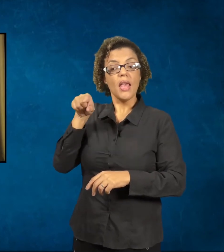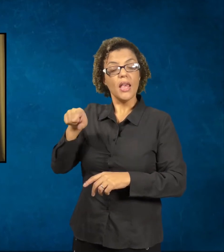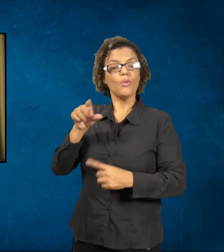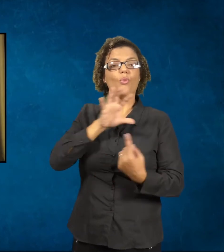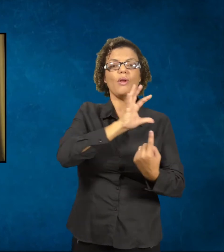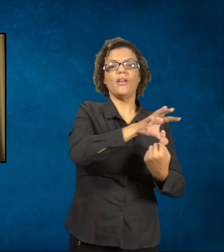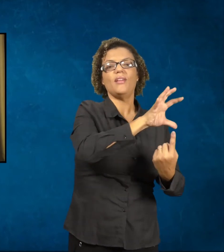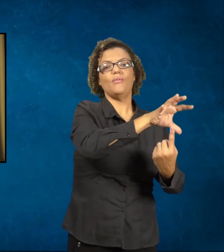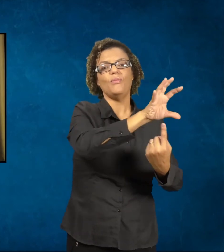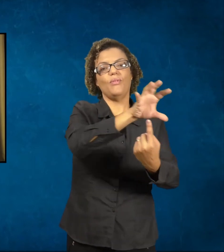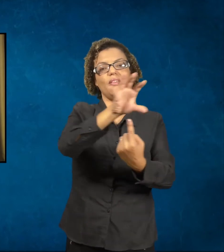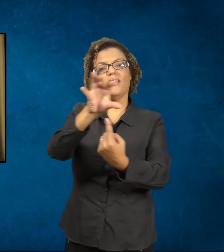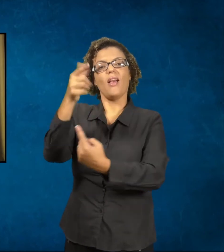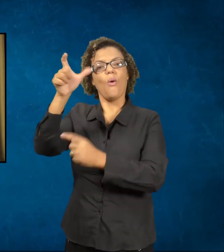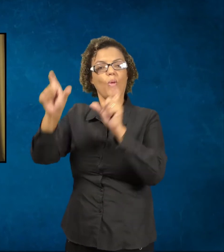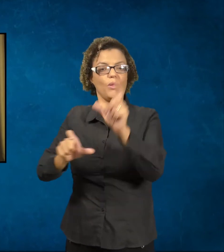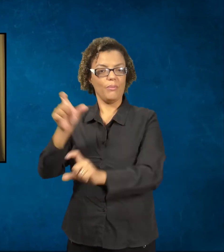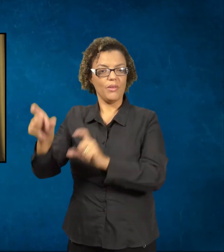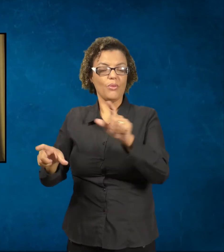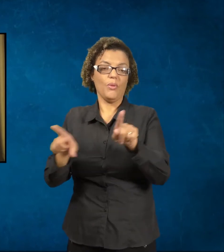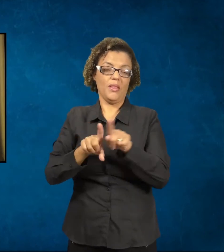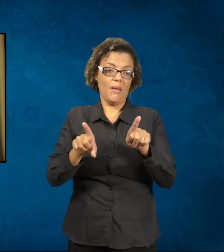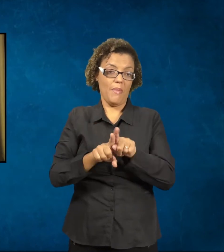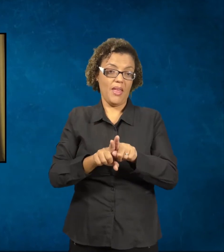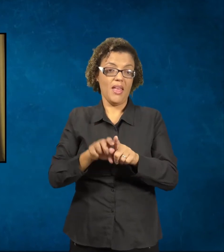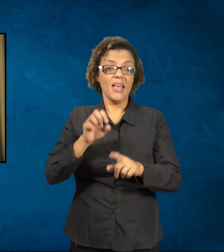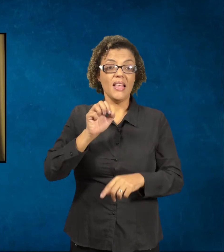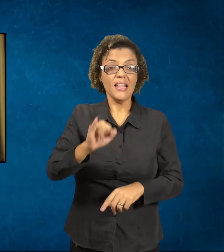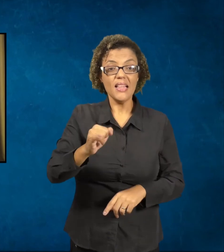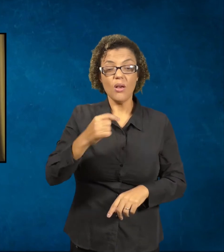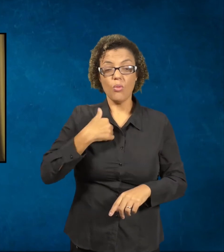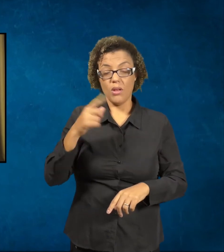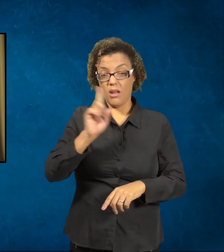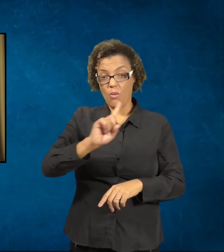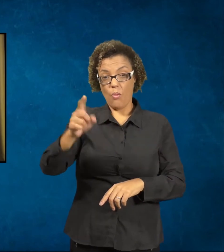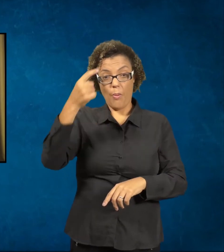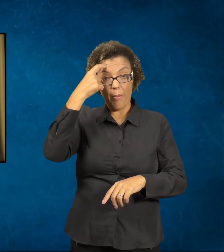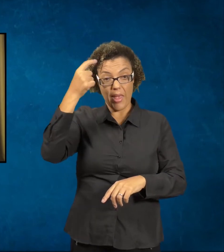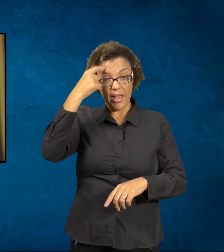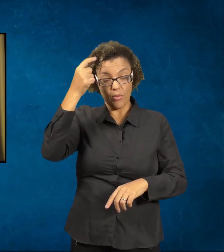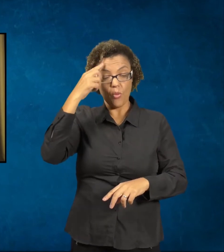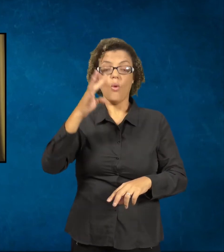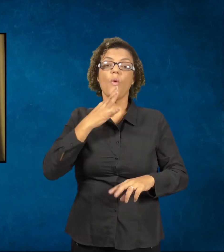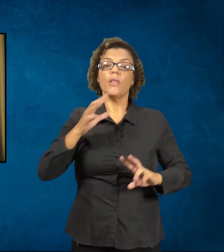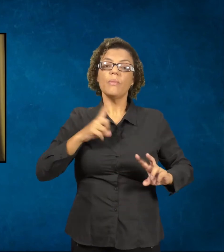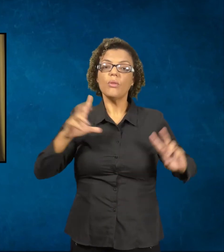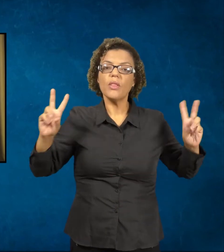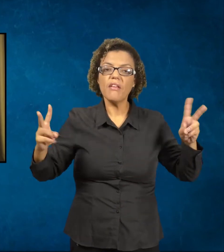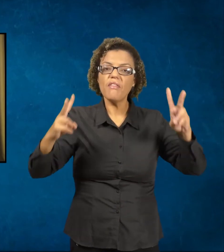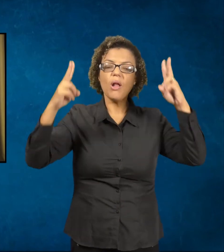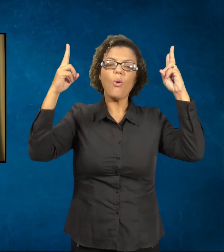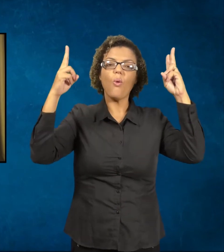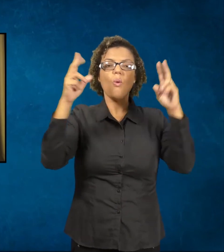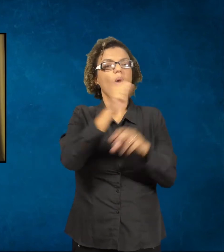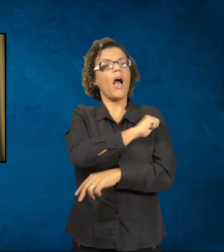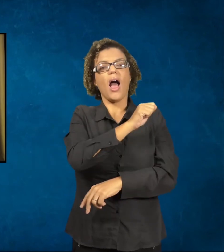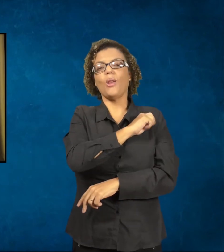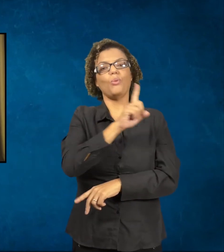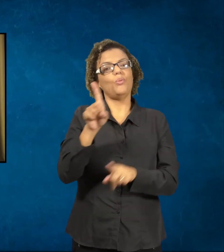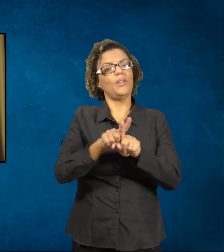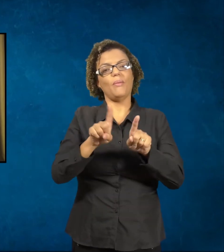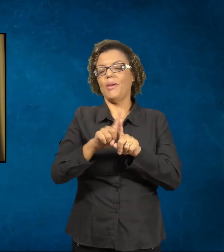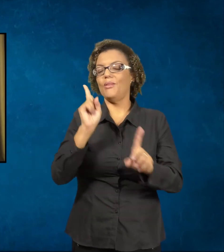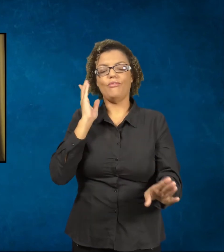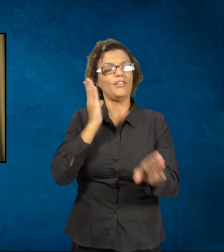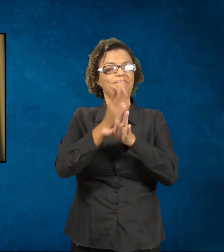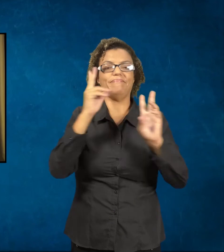valor, nenhum dos seus alunos achará. Se você não sabe como aplicar esse conhecimento à vida, nenhum dos seus alunos encontrará